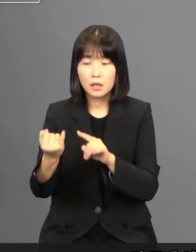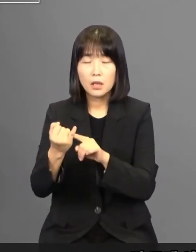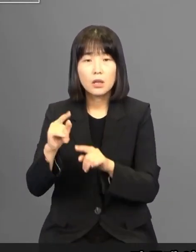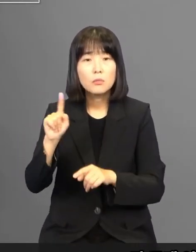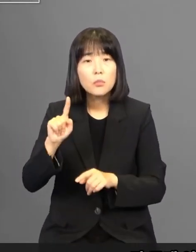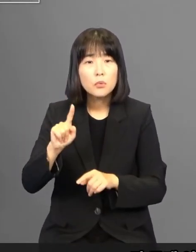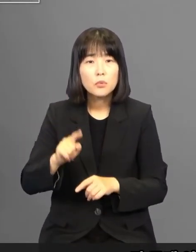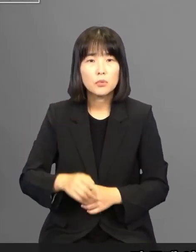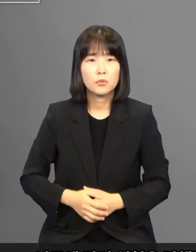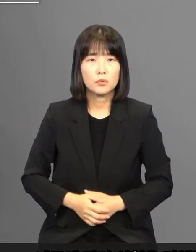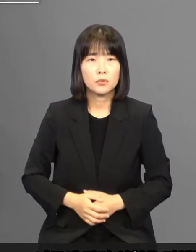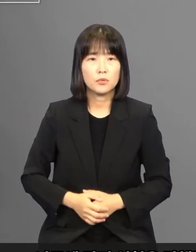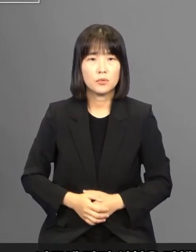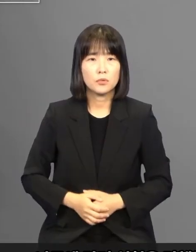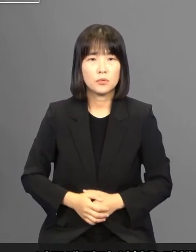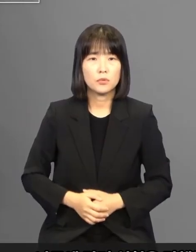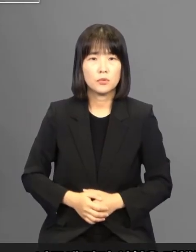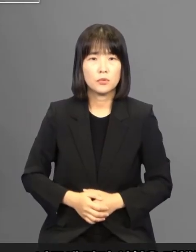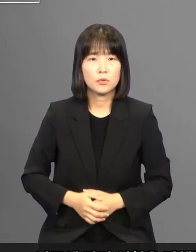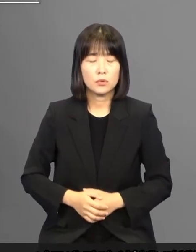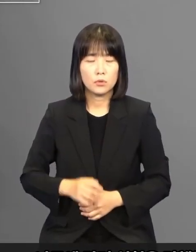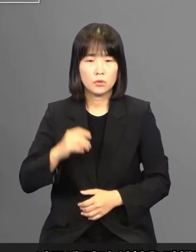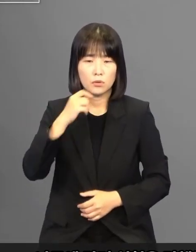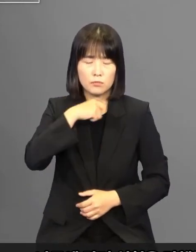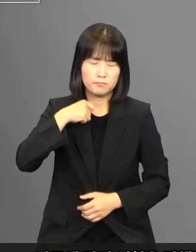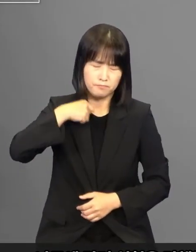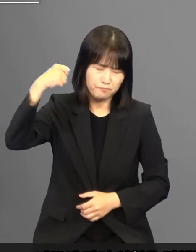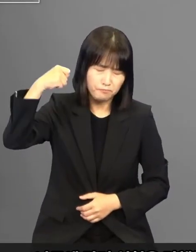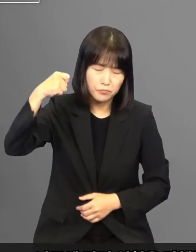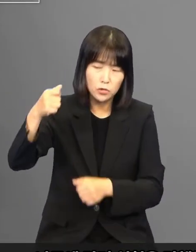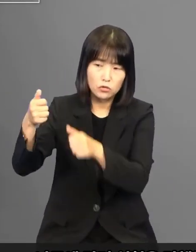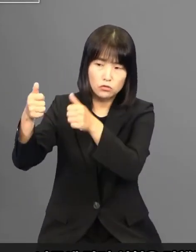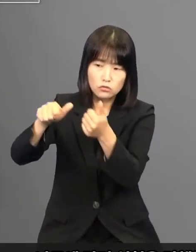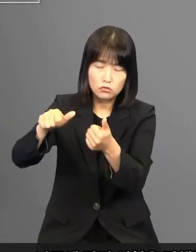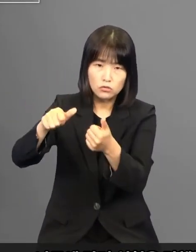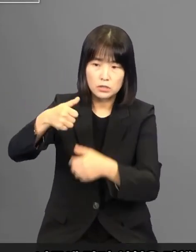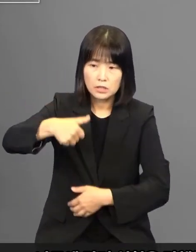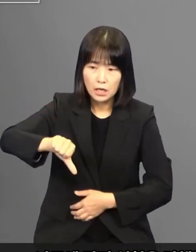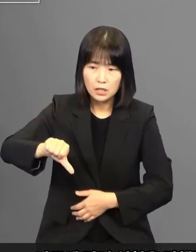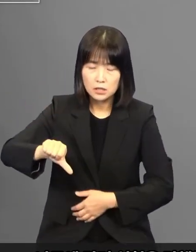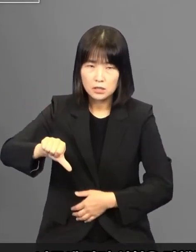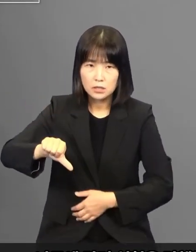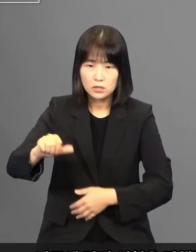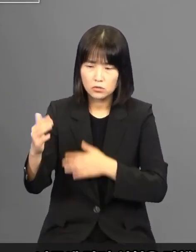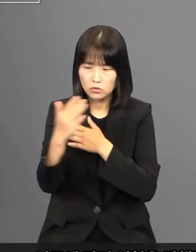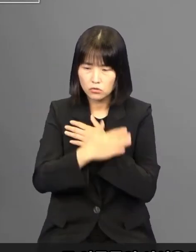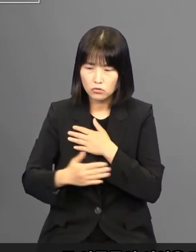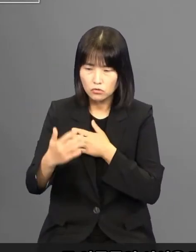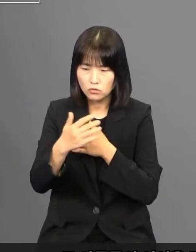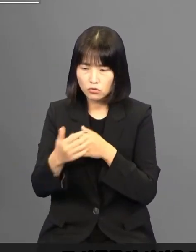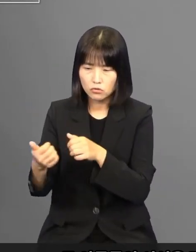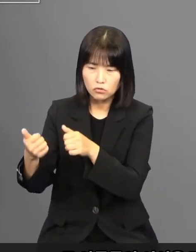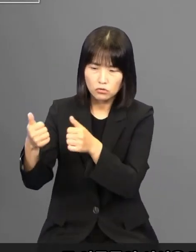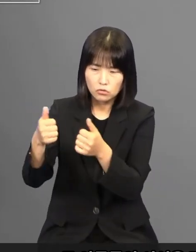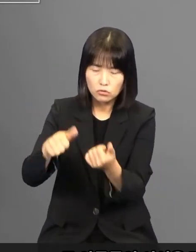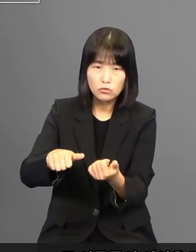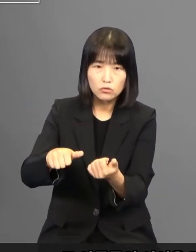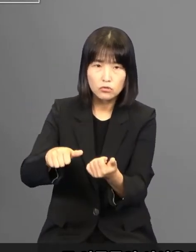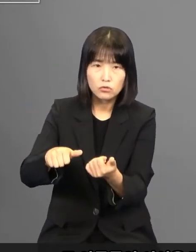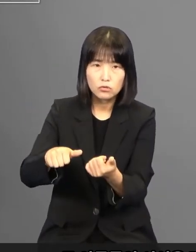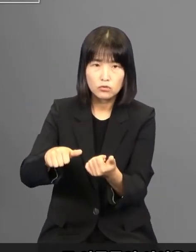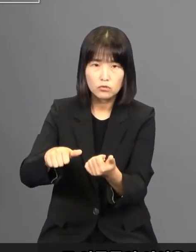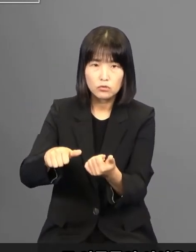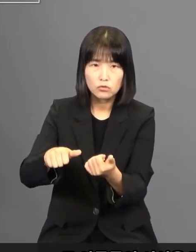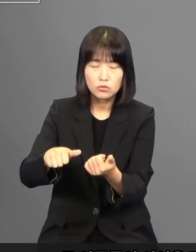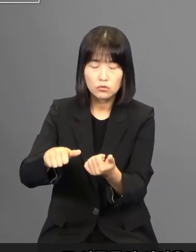하냐면 나무에 달려 처형을 당했는데 그 시신을 떠나질 않는 겁니다. 두 아들들의 시신을